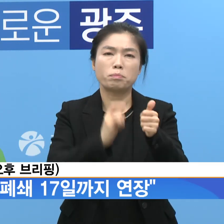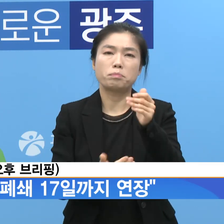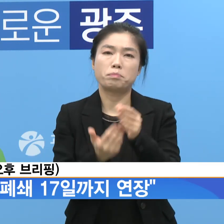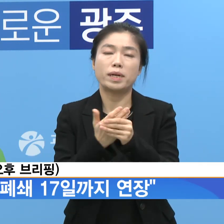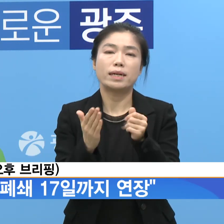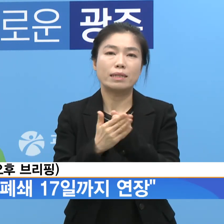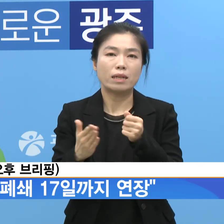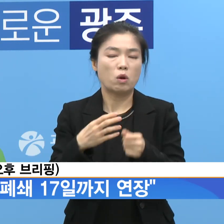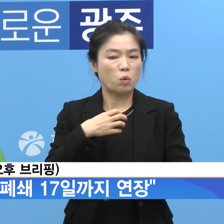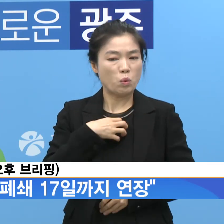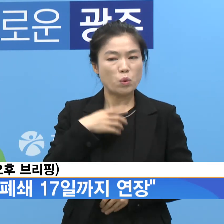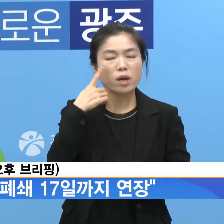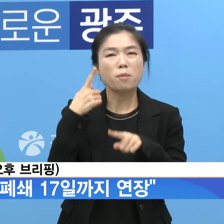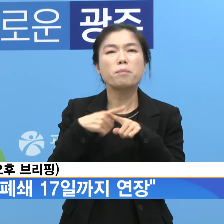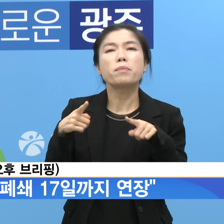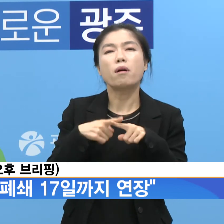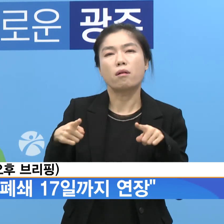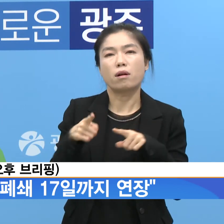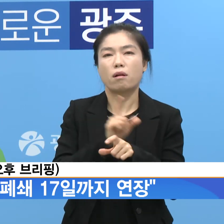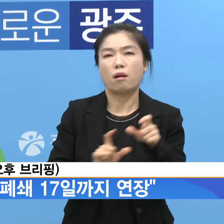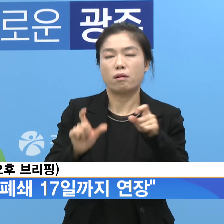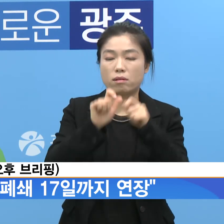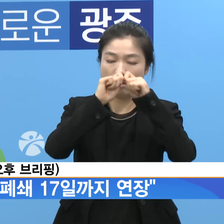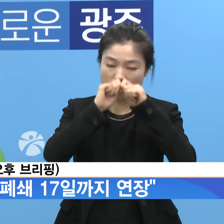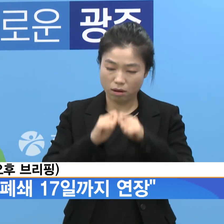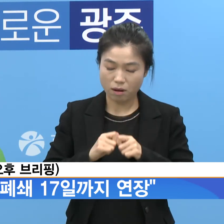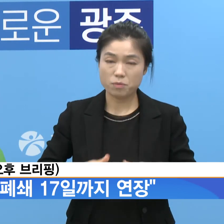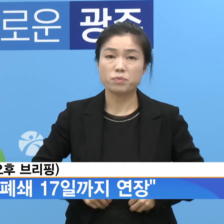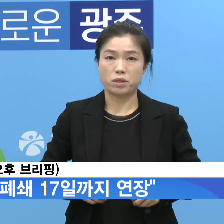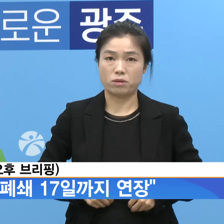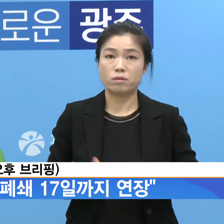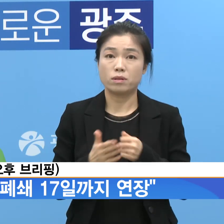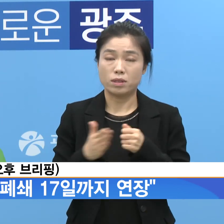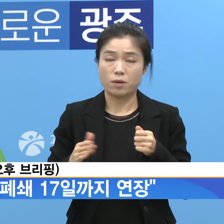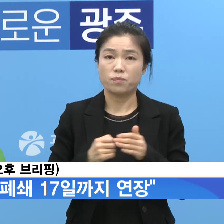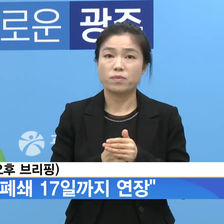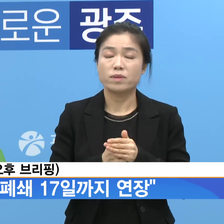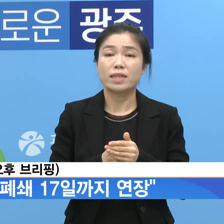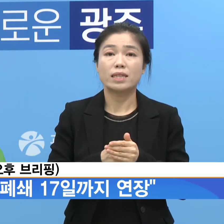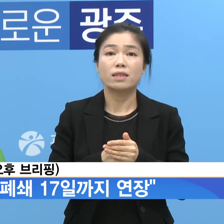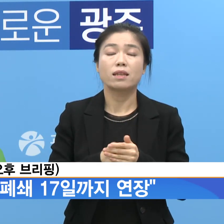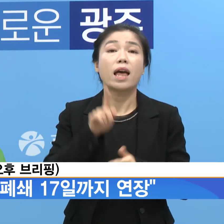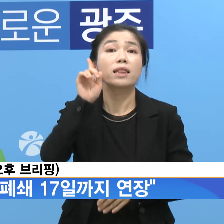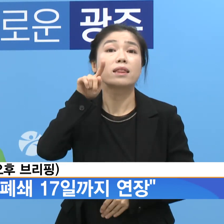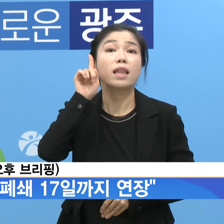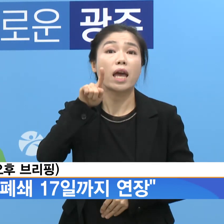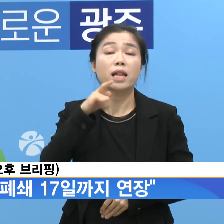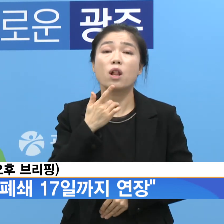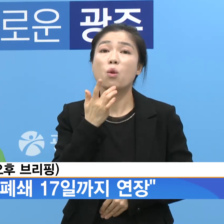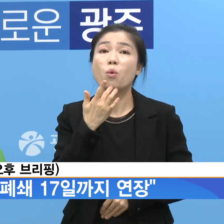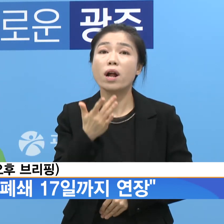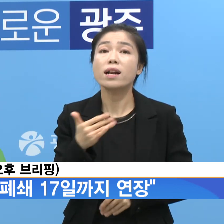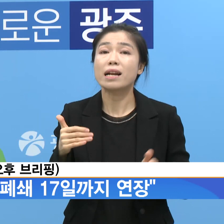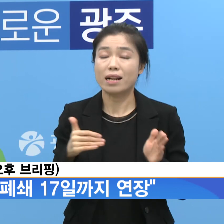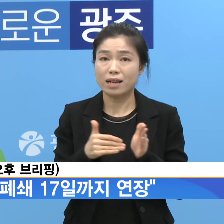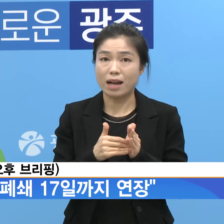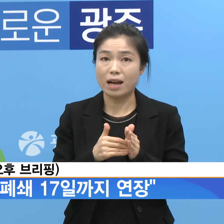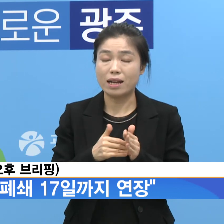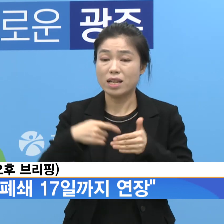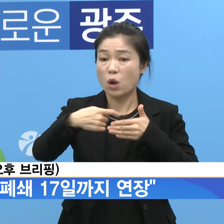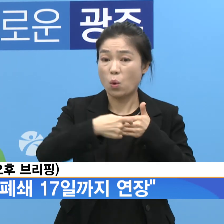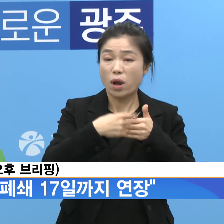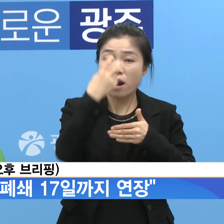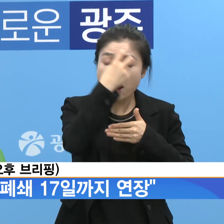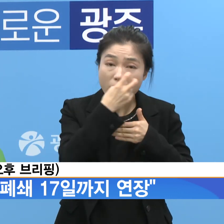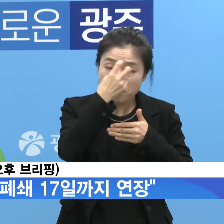하였기 때문에 위험도 평가를 좀 더 자세하게 하기 위해서 17일 언어 내일 화요일 까지 외려